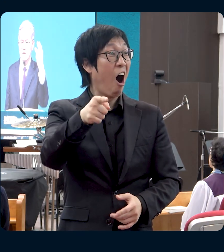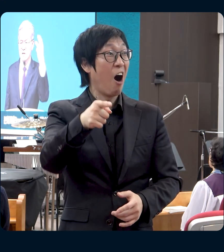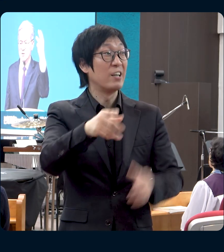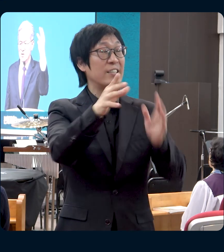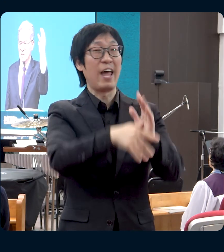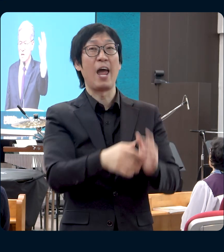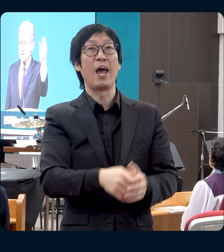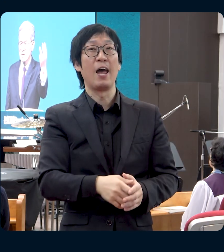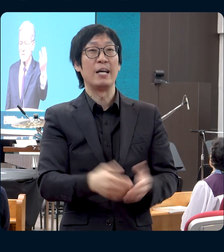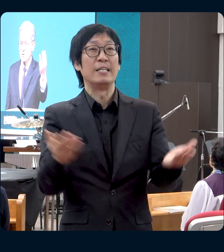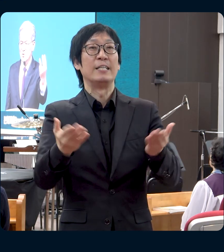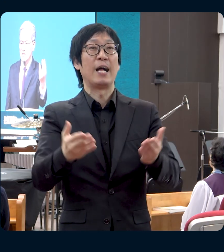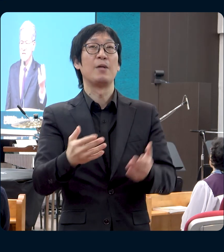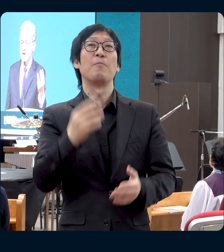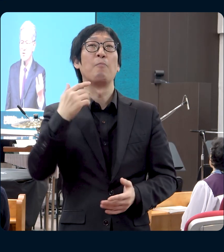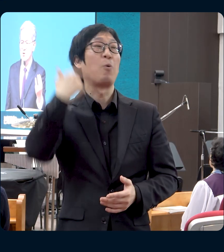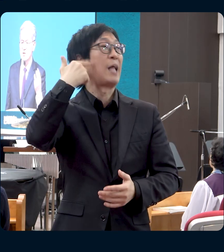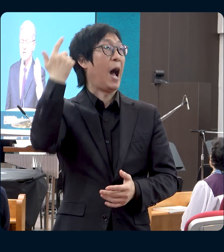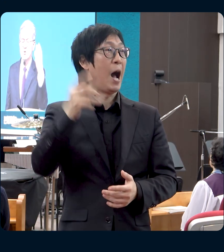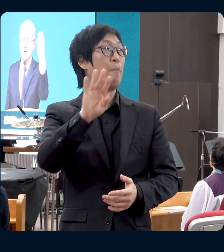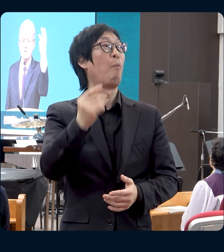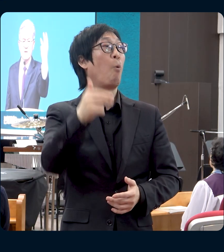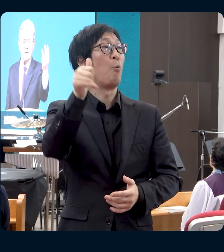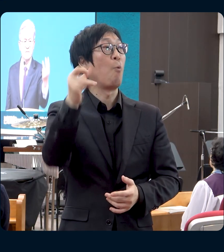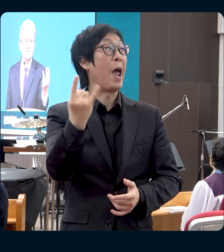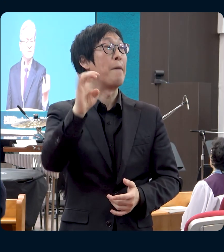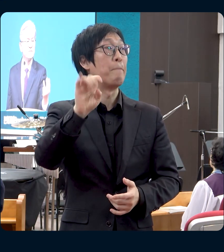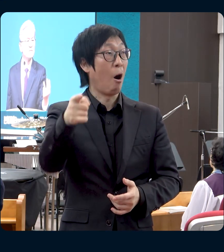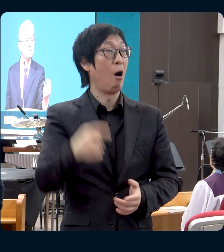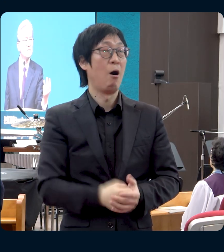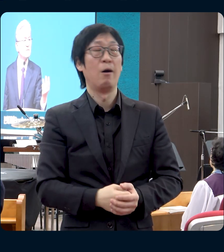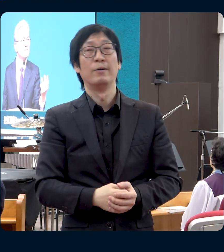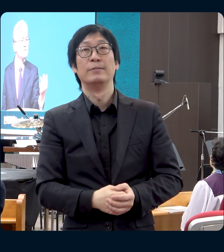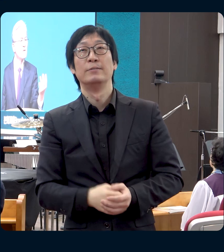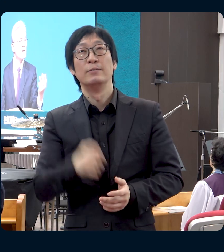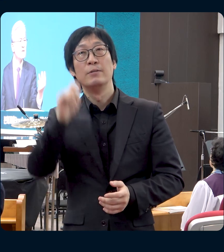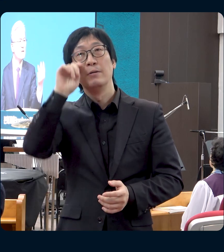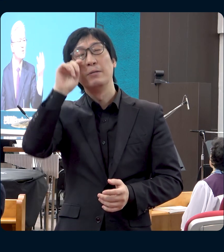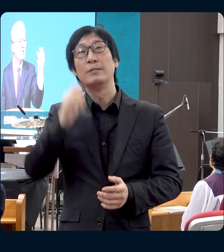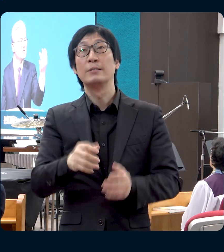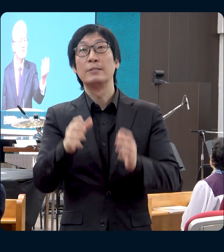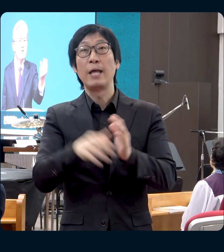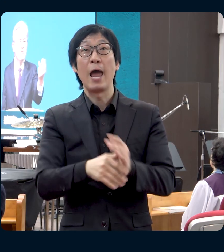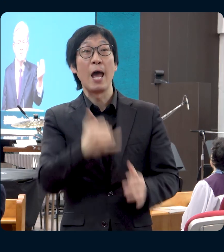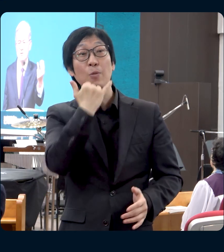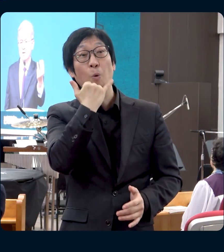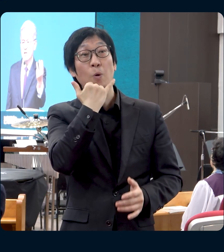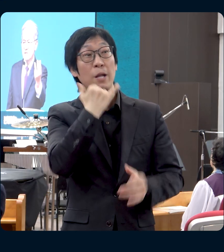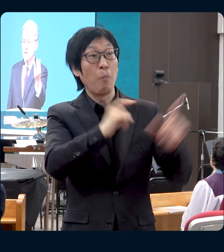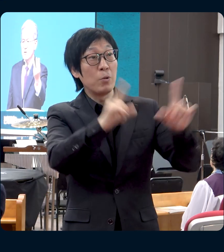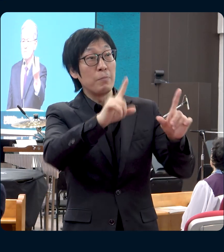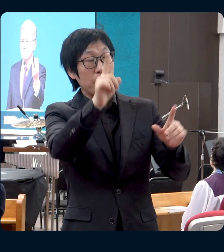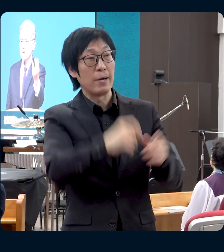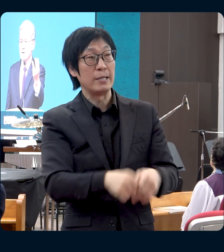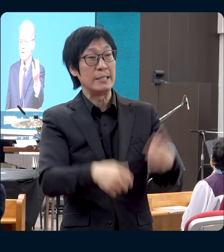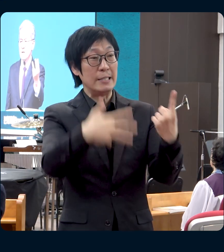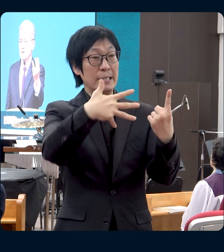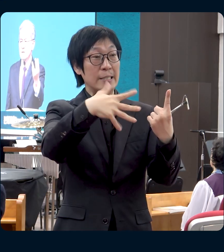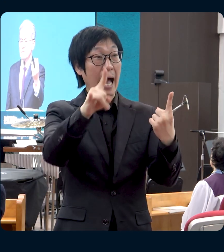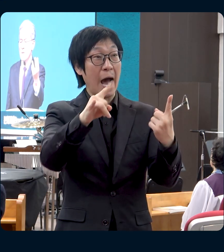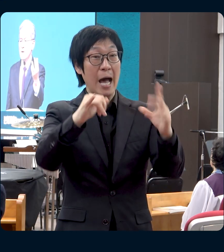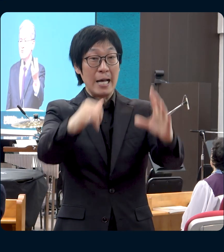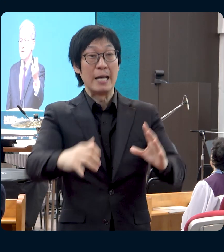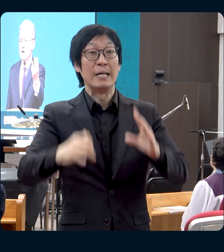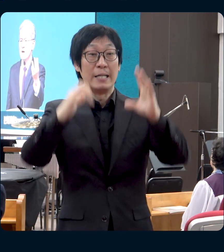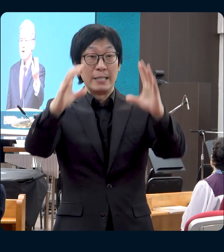나쁜 정치가는 사람들 속에 있는 상처를 이용하는 거예요. 그 당시 독일은요, 1차 대전